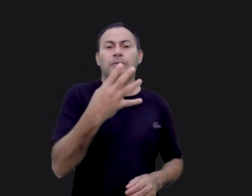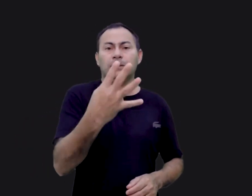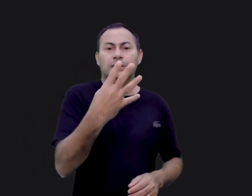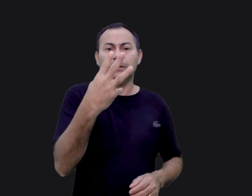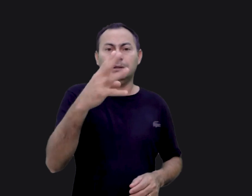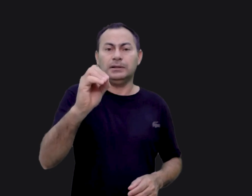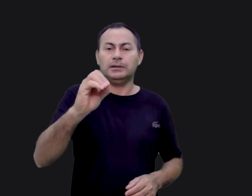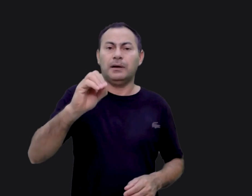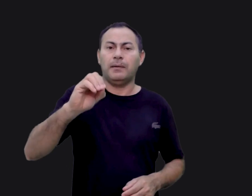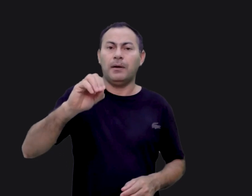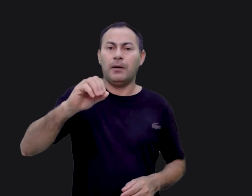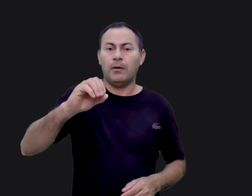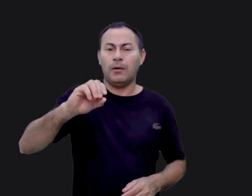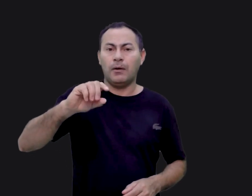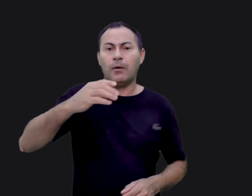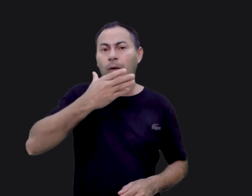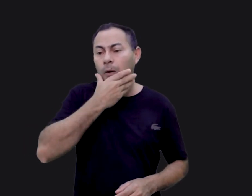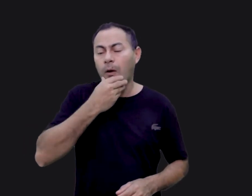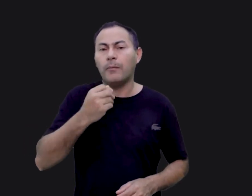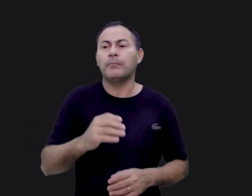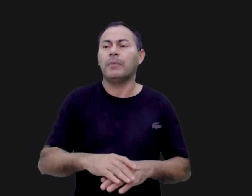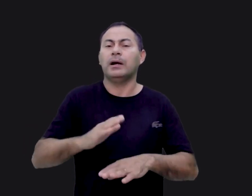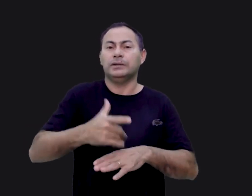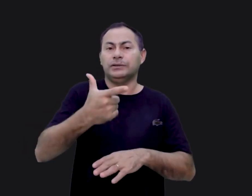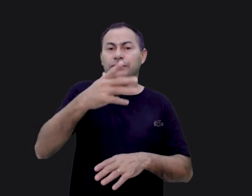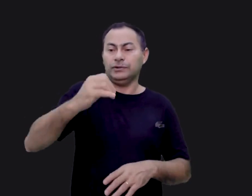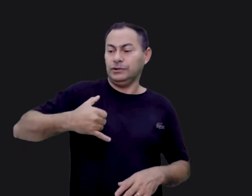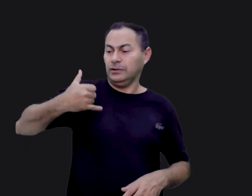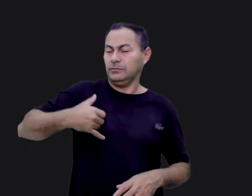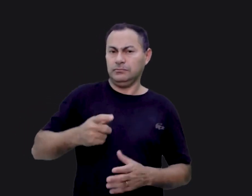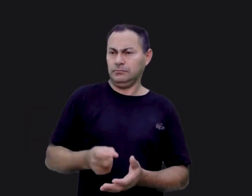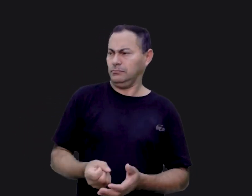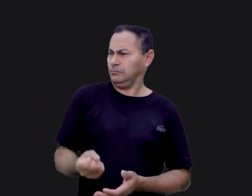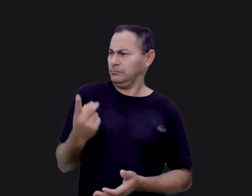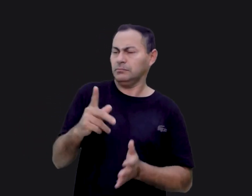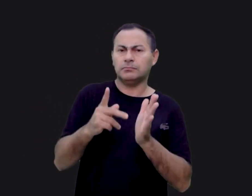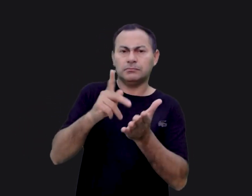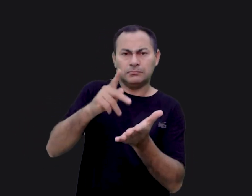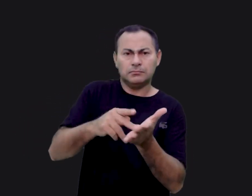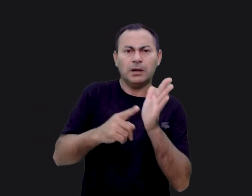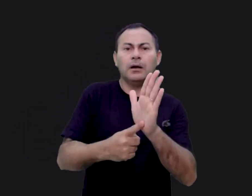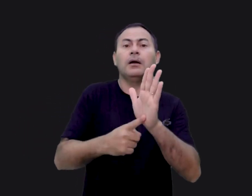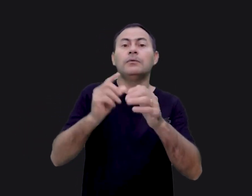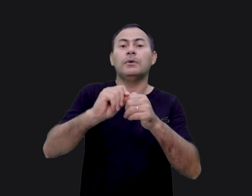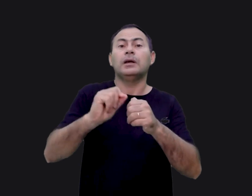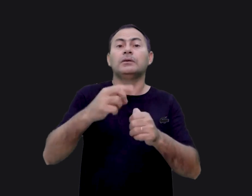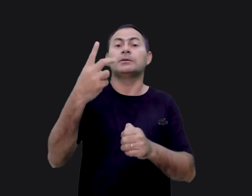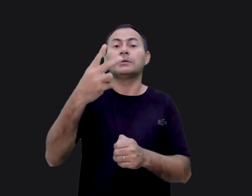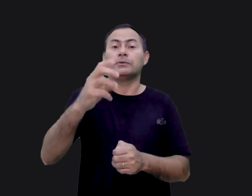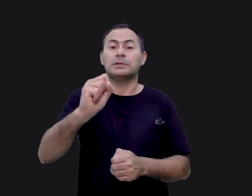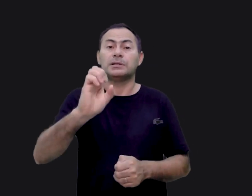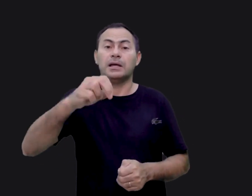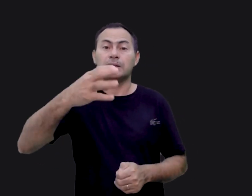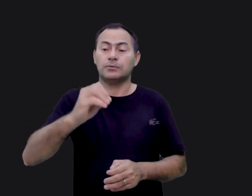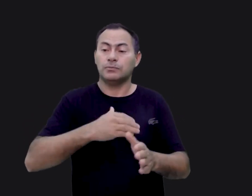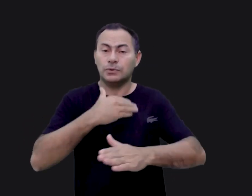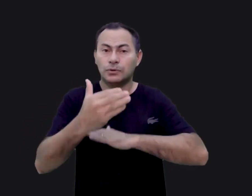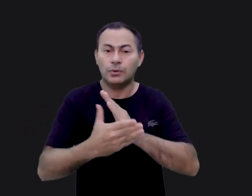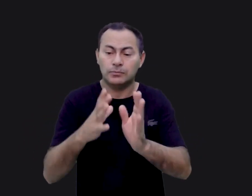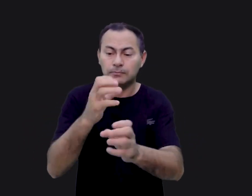624.730 homens com mais de 21 anos. Aqui está uma verdade impressionante. Quando foi realizado o segundo censo, todos os que